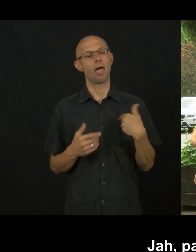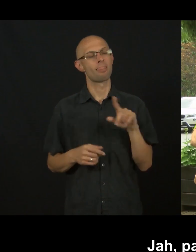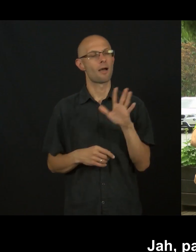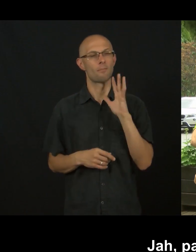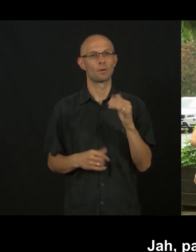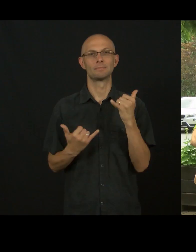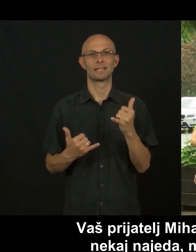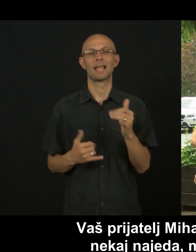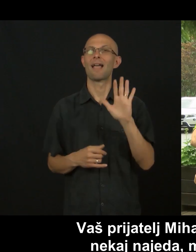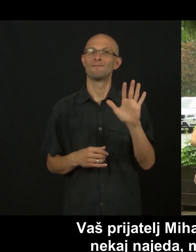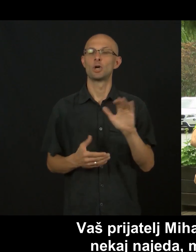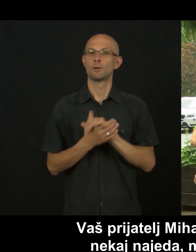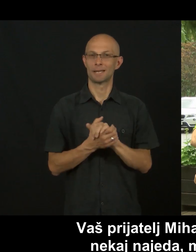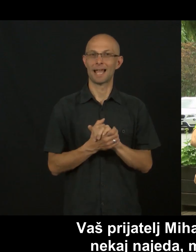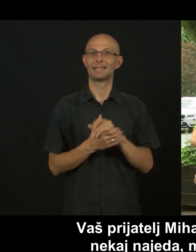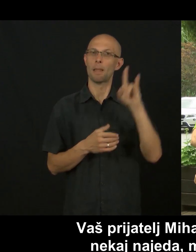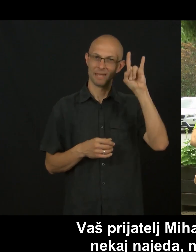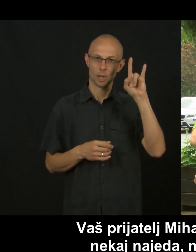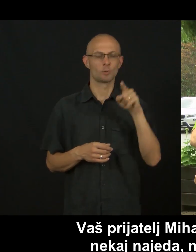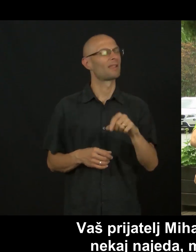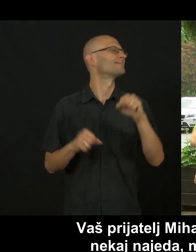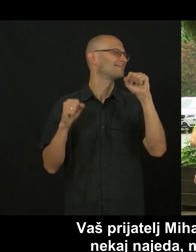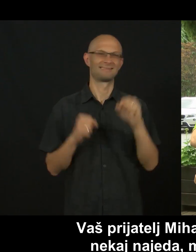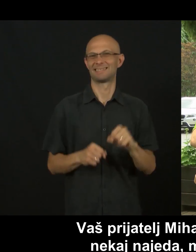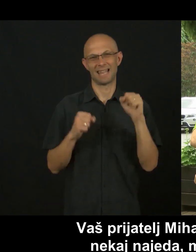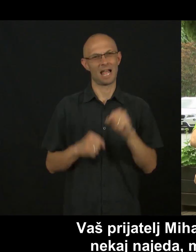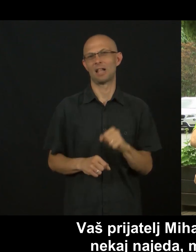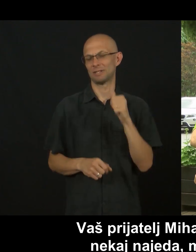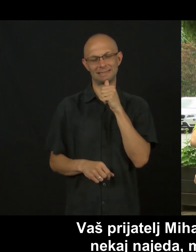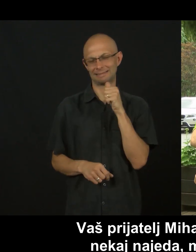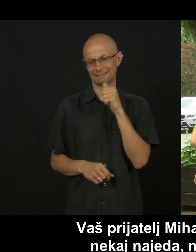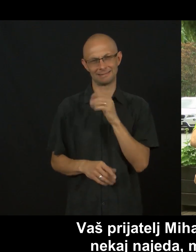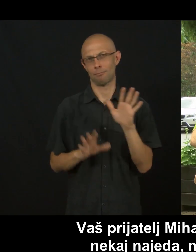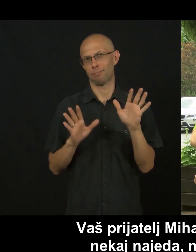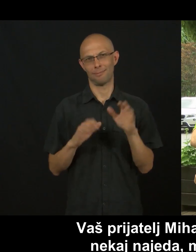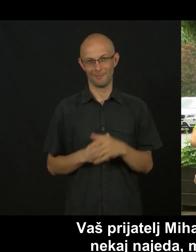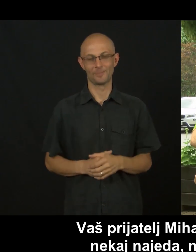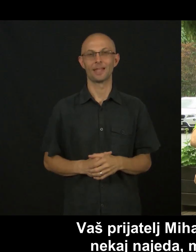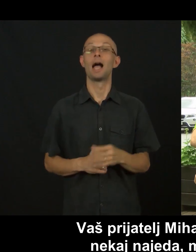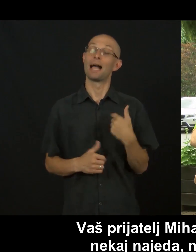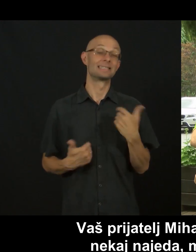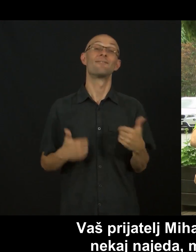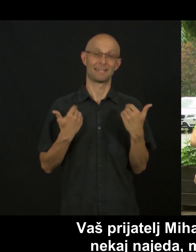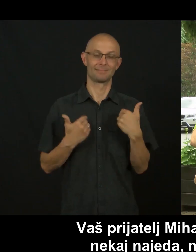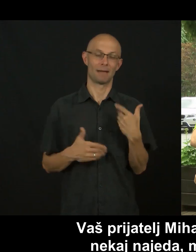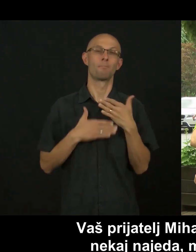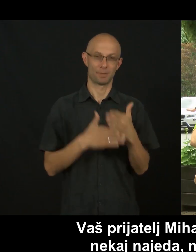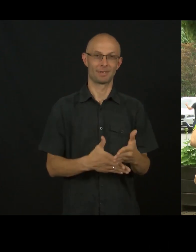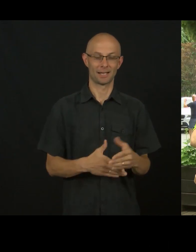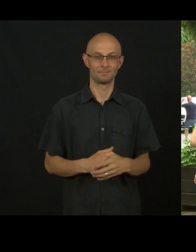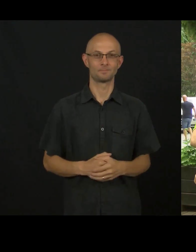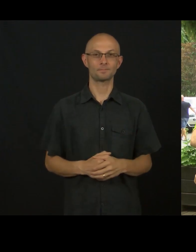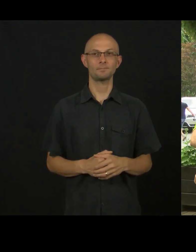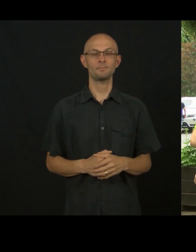Pa če ne bomo zdaj, vaš prijatelj Miha Zupan, on mi neprestano nekaj najeda, mu z veseljem pomagam.